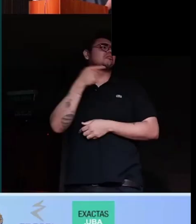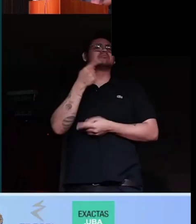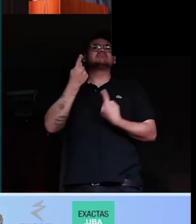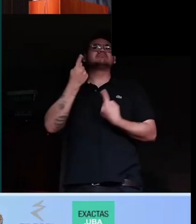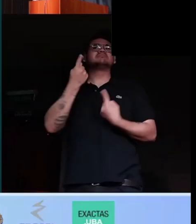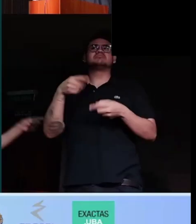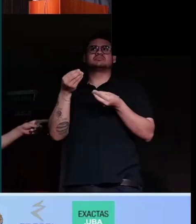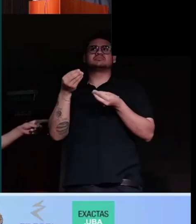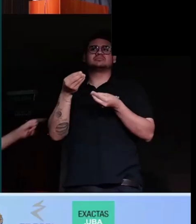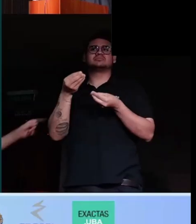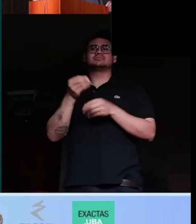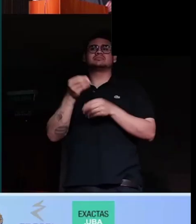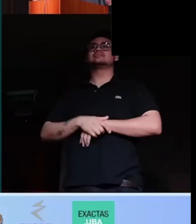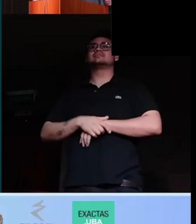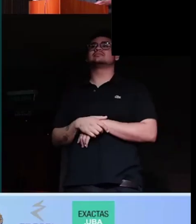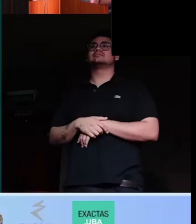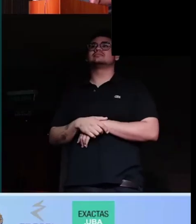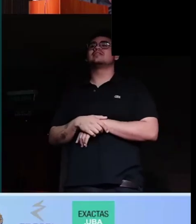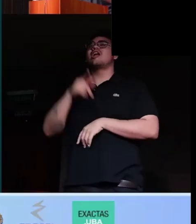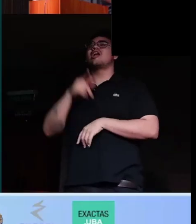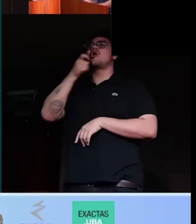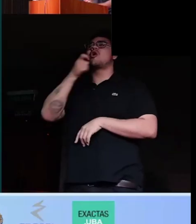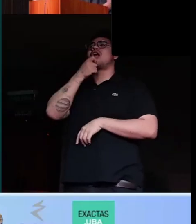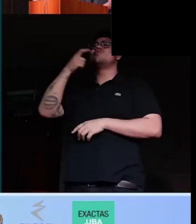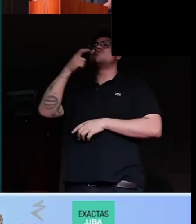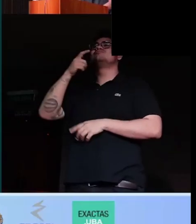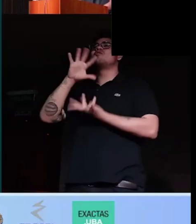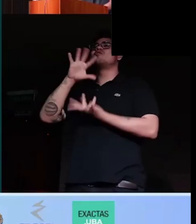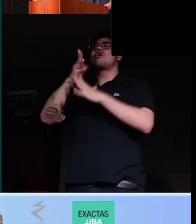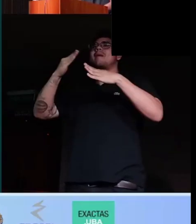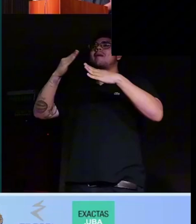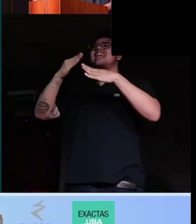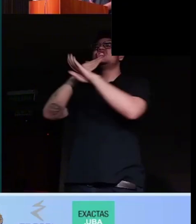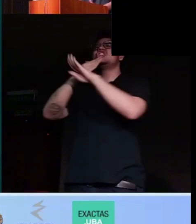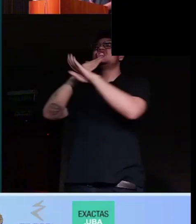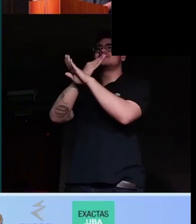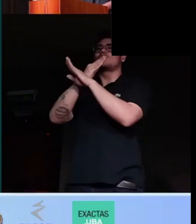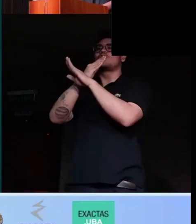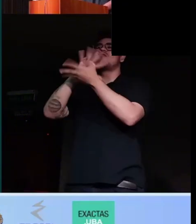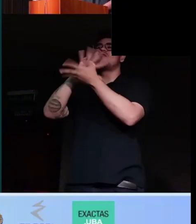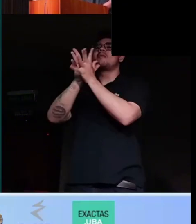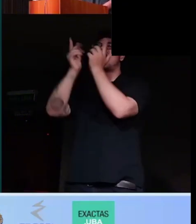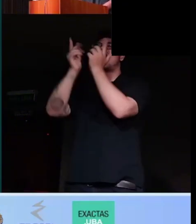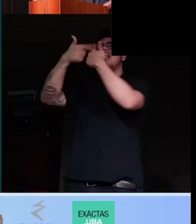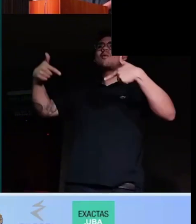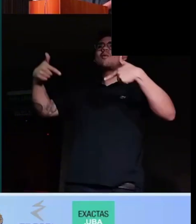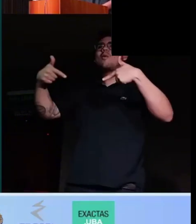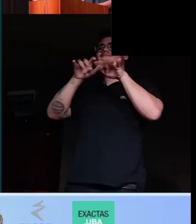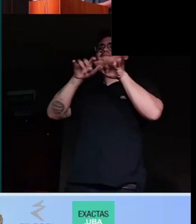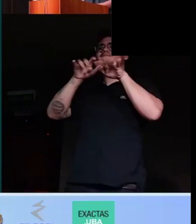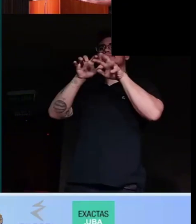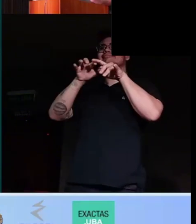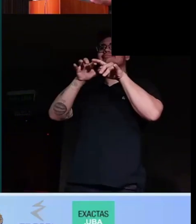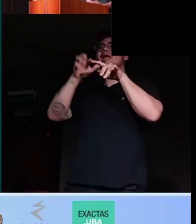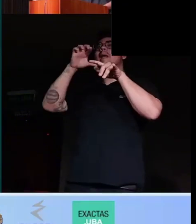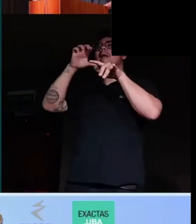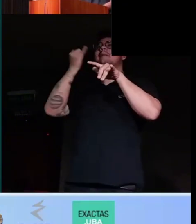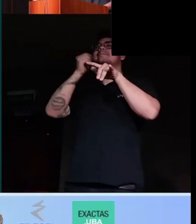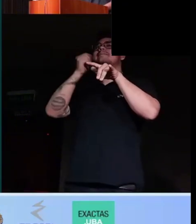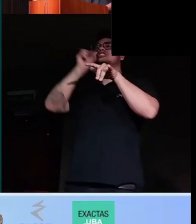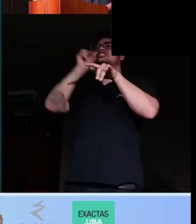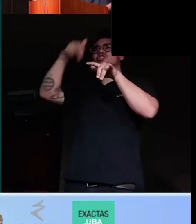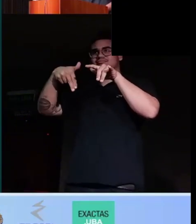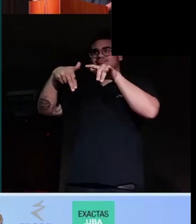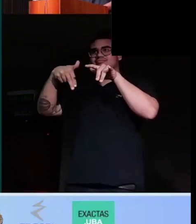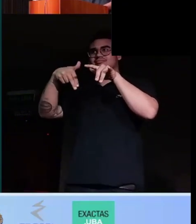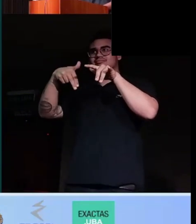con Python, que lo vemos ahí. Es un lenguaje de programación que tiene mucha información y